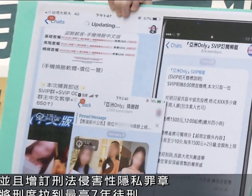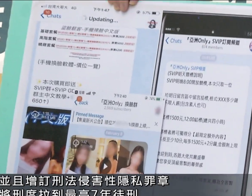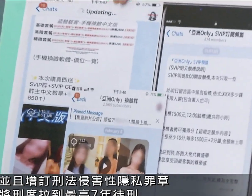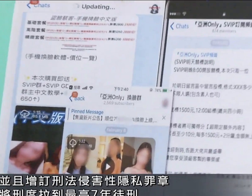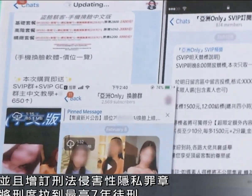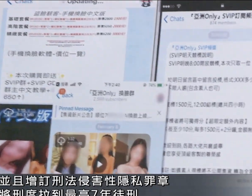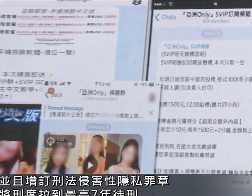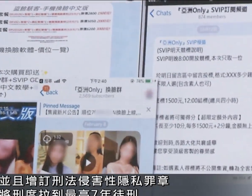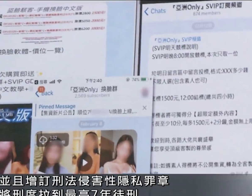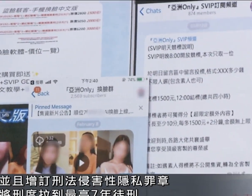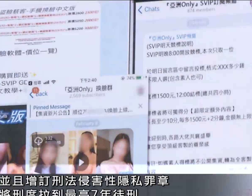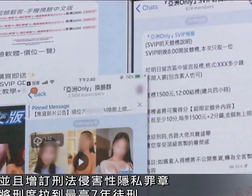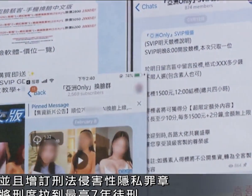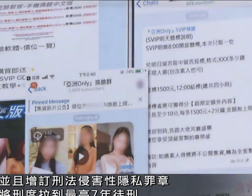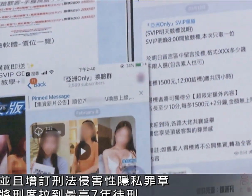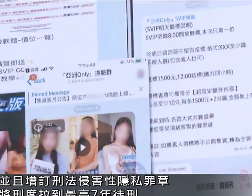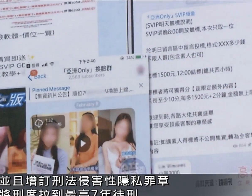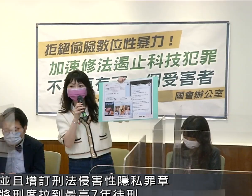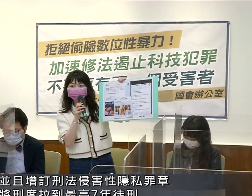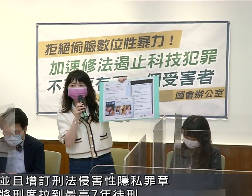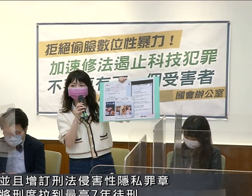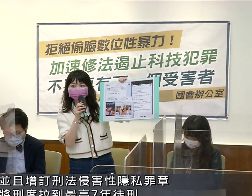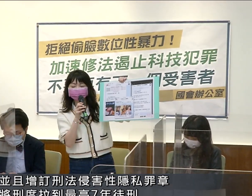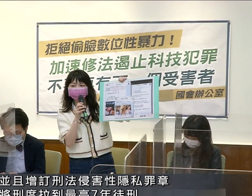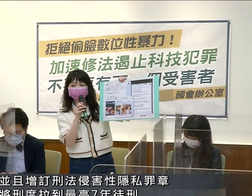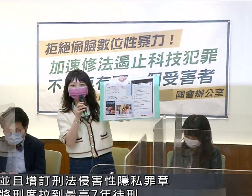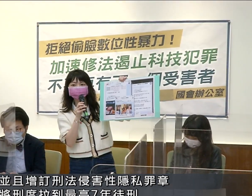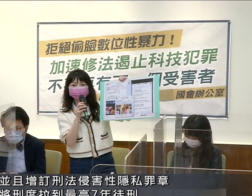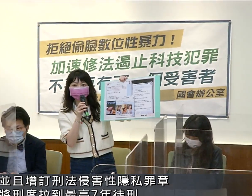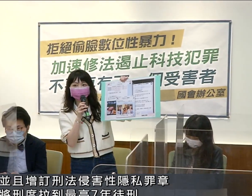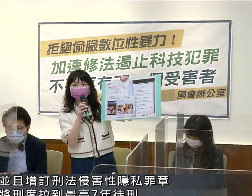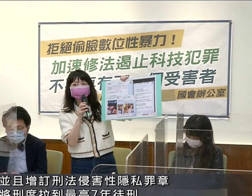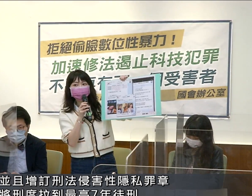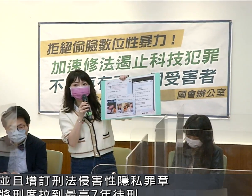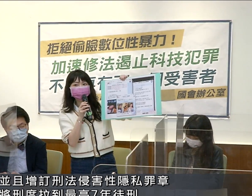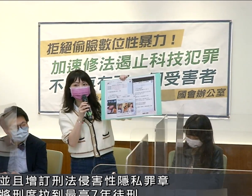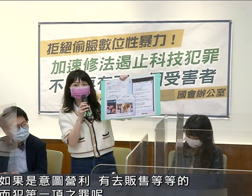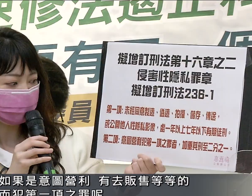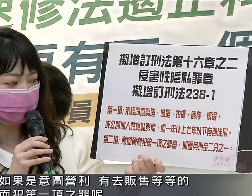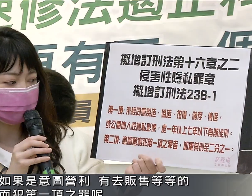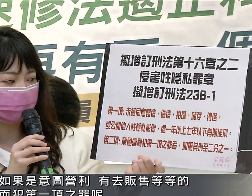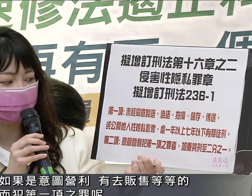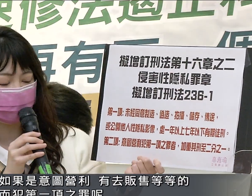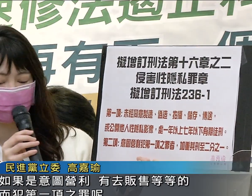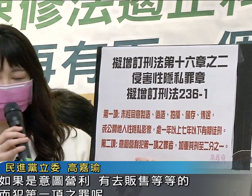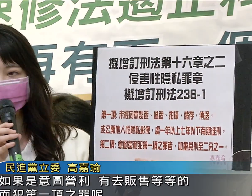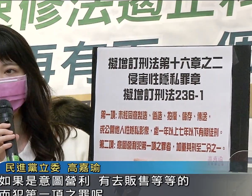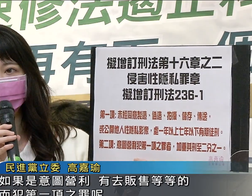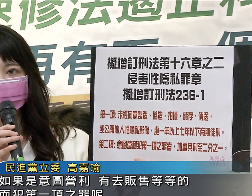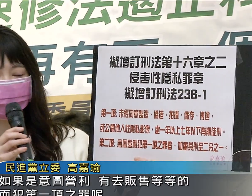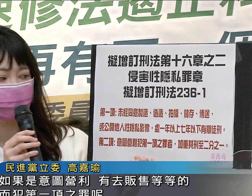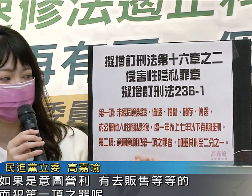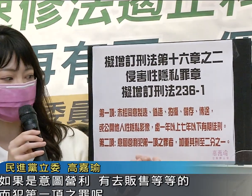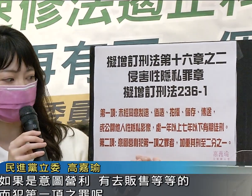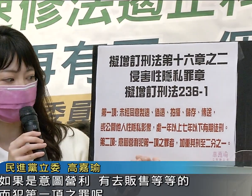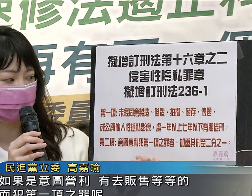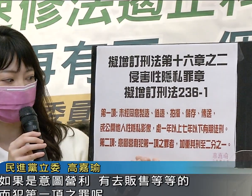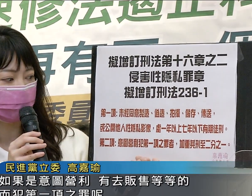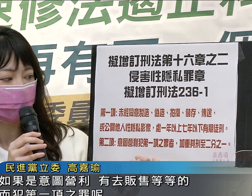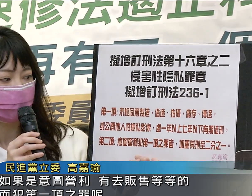增订刑法侵害性隐私罪章，将刑度拉到最高7年徒刑。 盈利哦，是贩售等等的，而